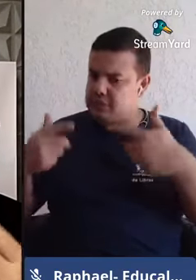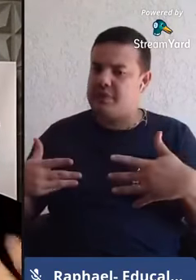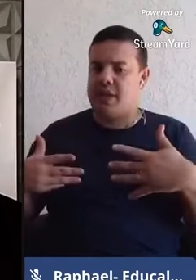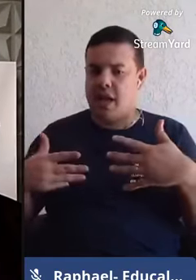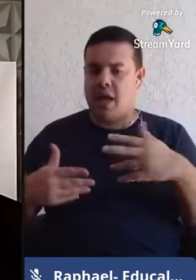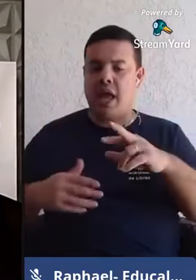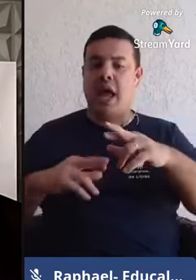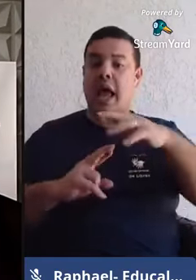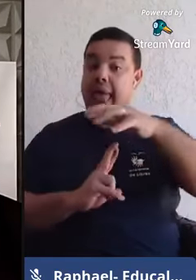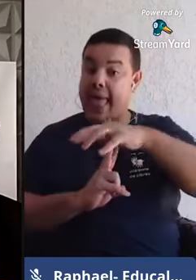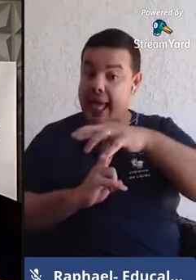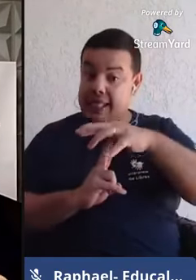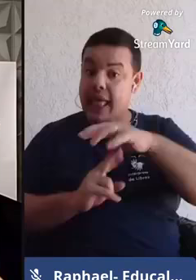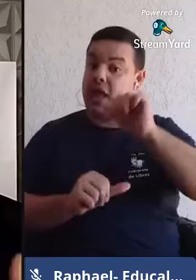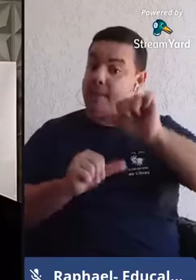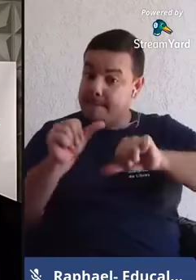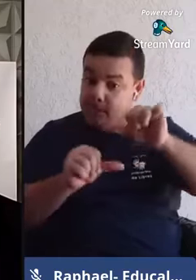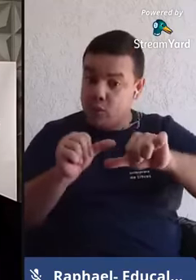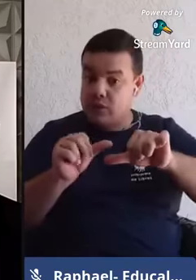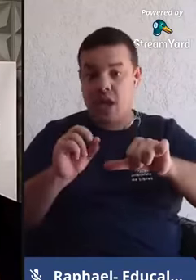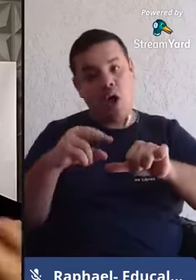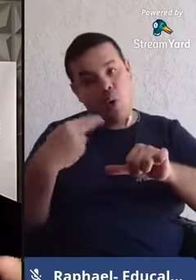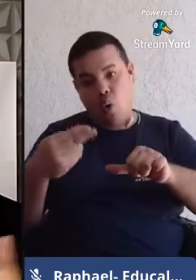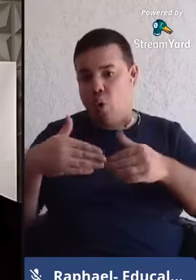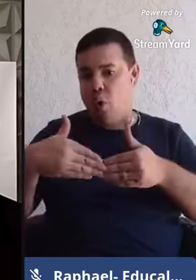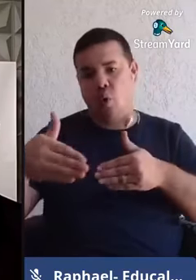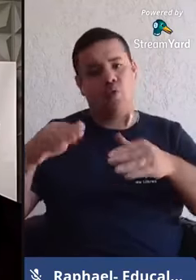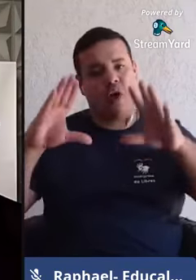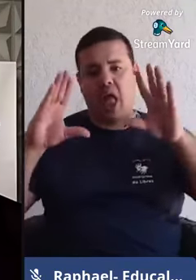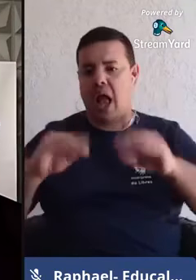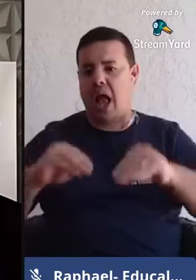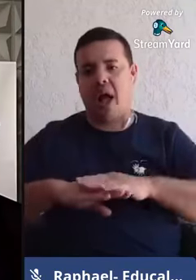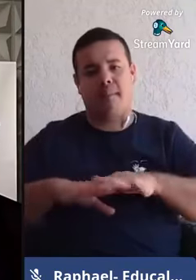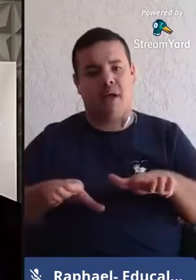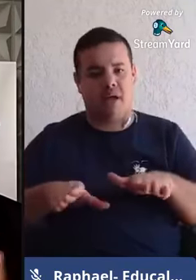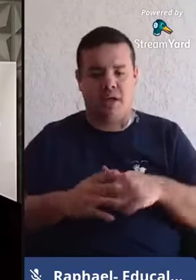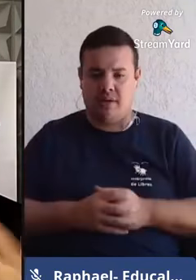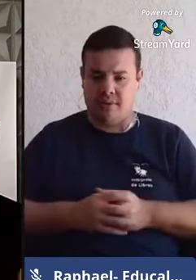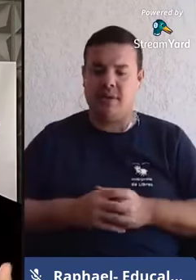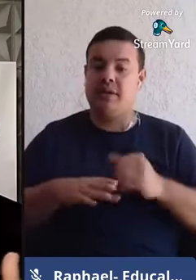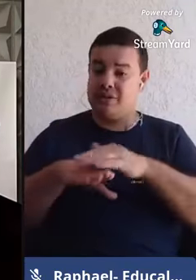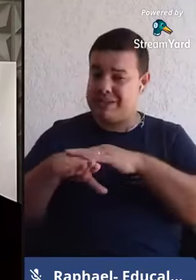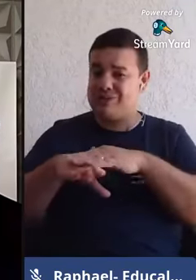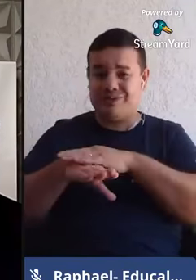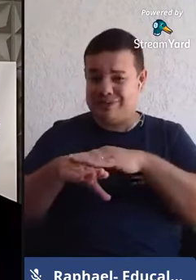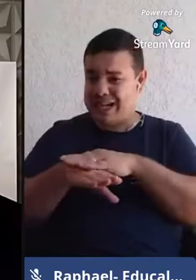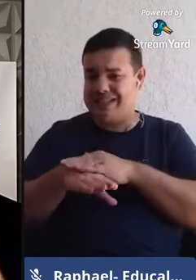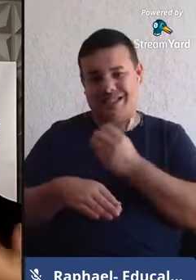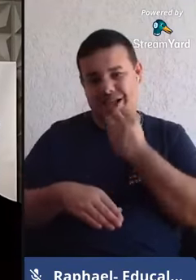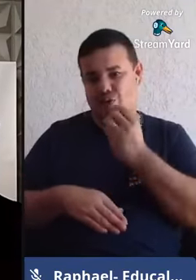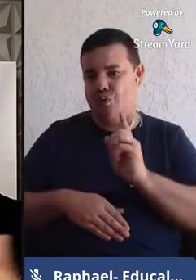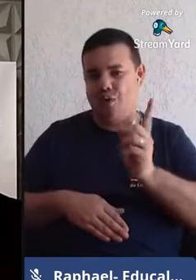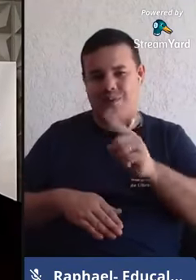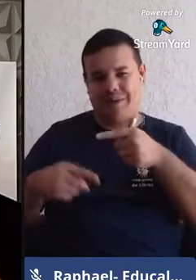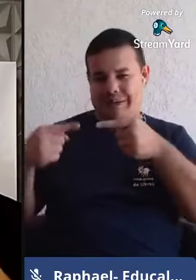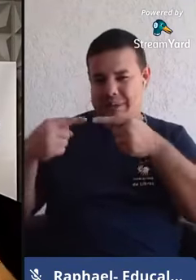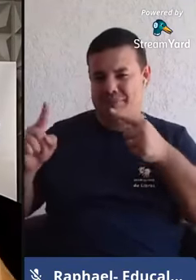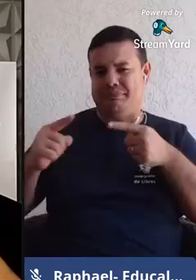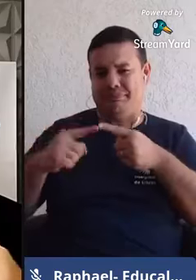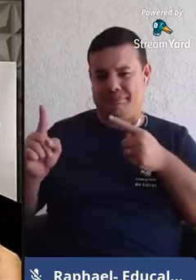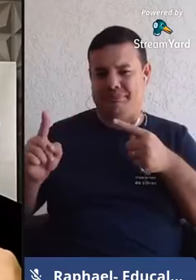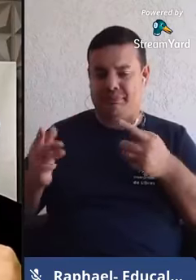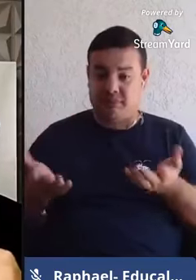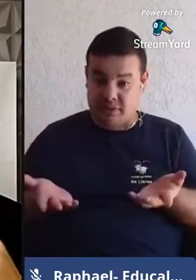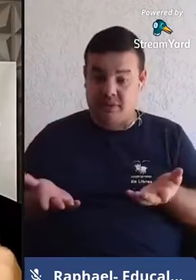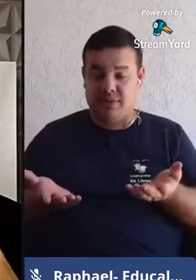Reatec muda ou ela acaba. Né? Foi uma conversa bastante até desagradável entre nós dois na ocasião, nós somos amigos até hoje,